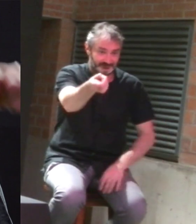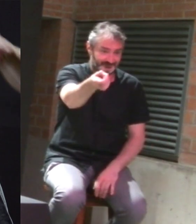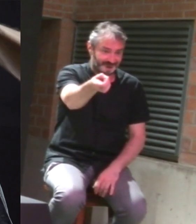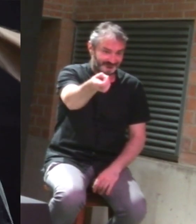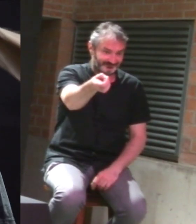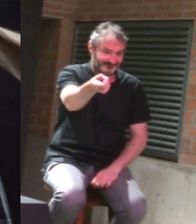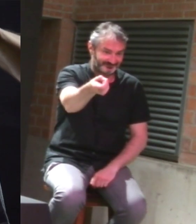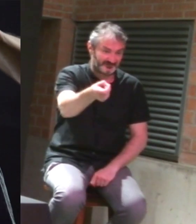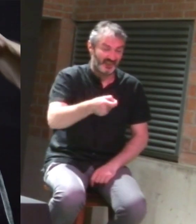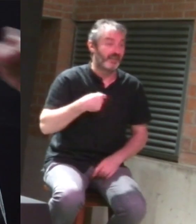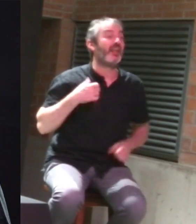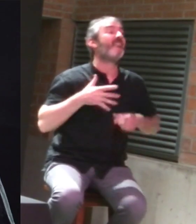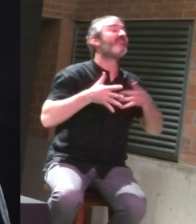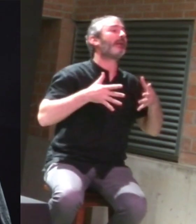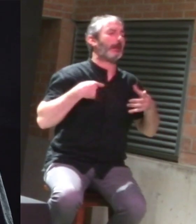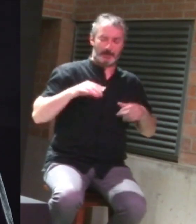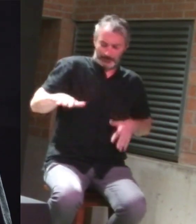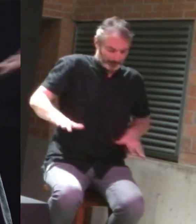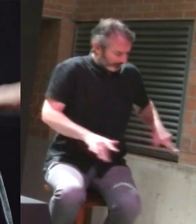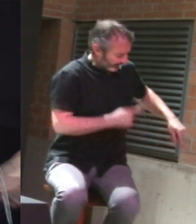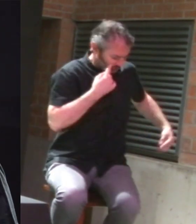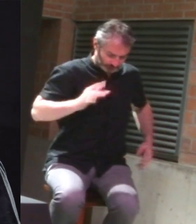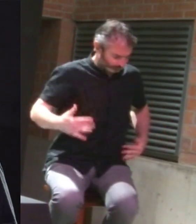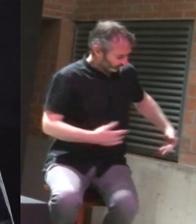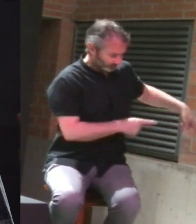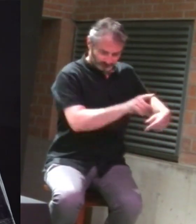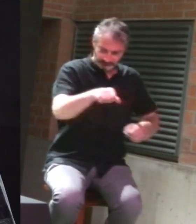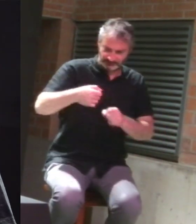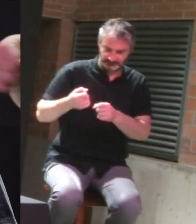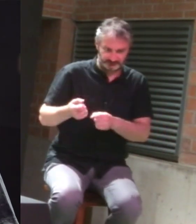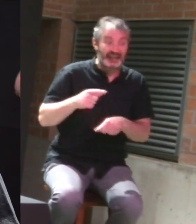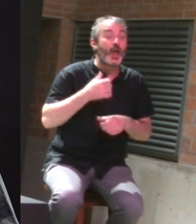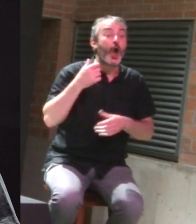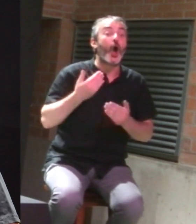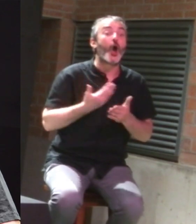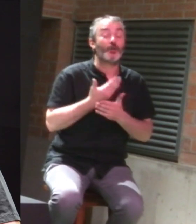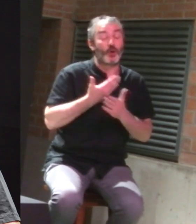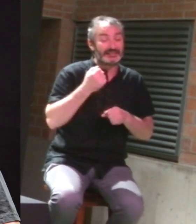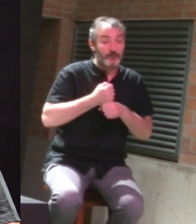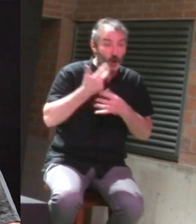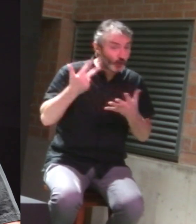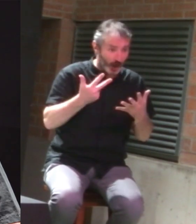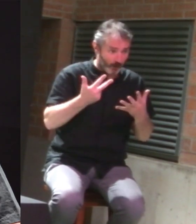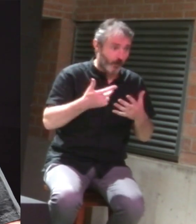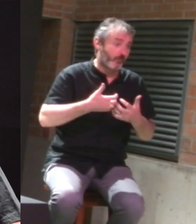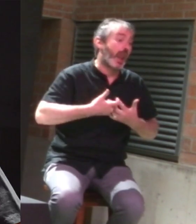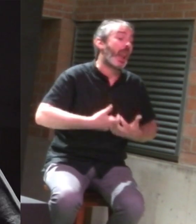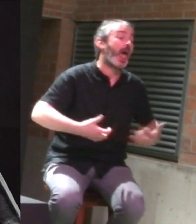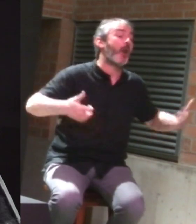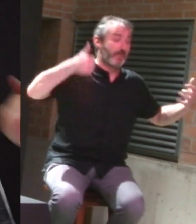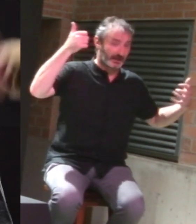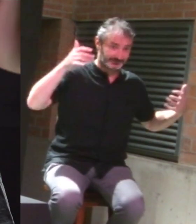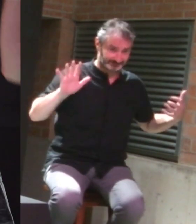10 años pululando por los lugares de trabajo, jornadas de trabajo muy largas. Eran,